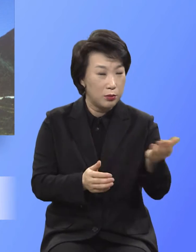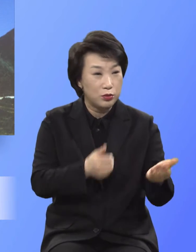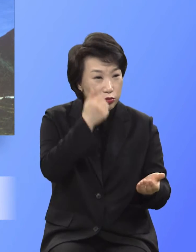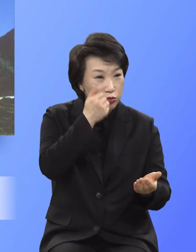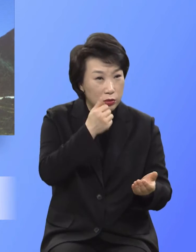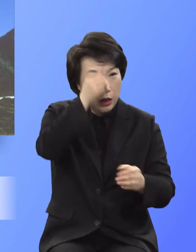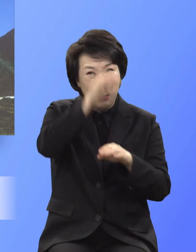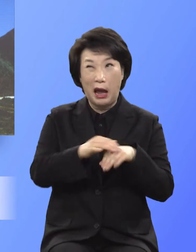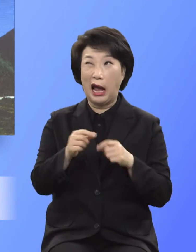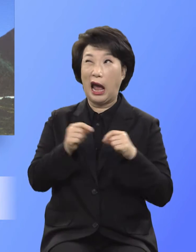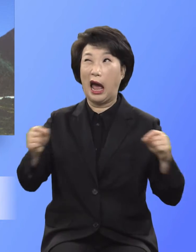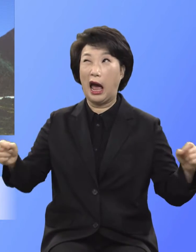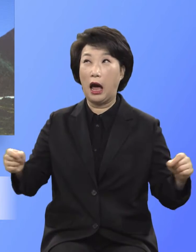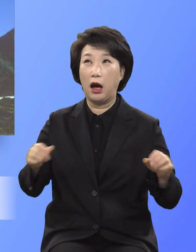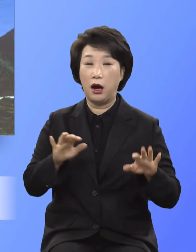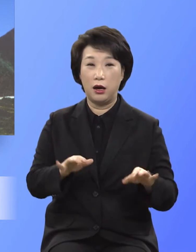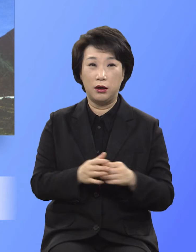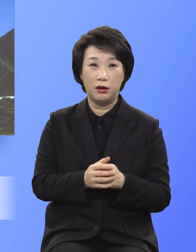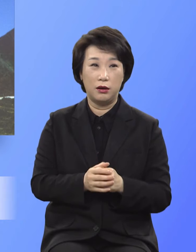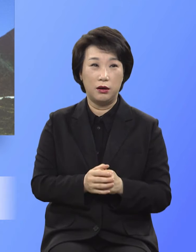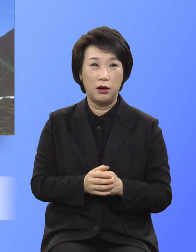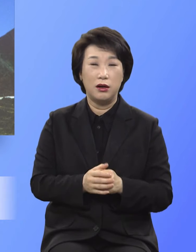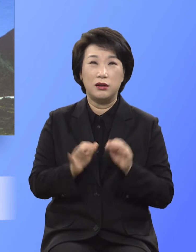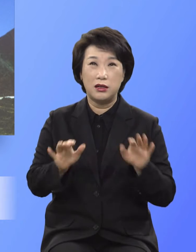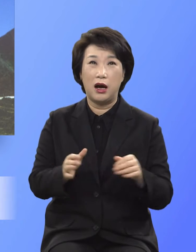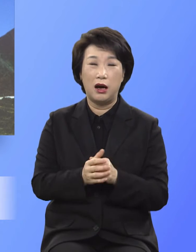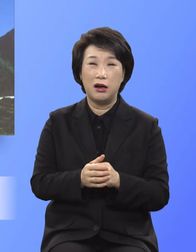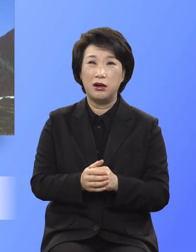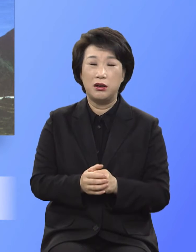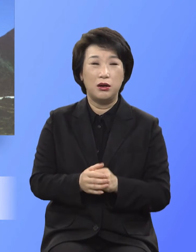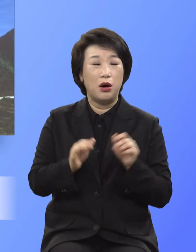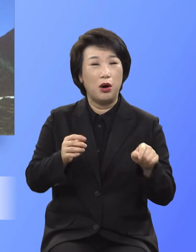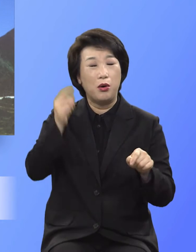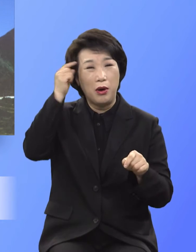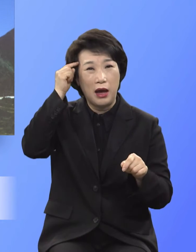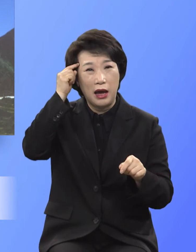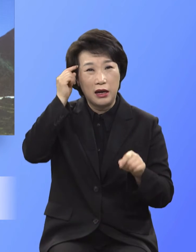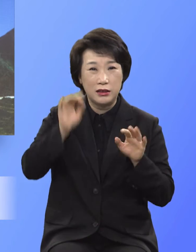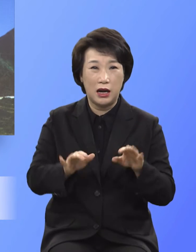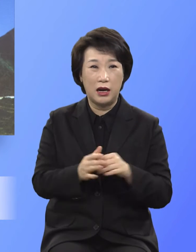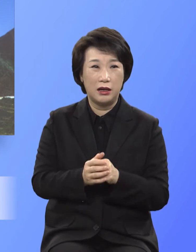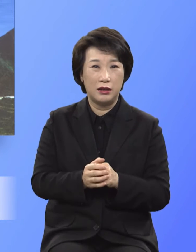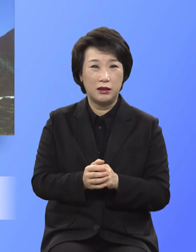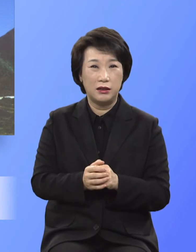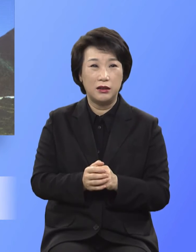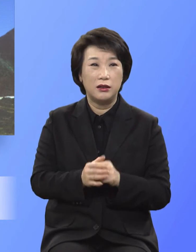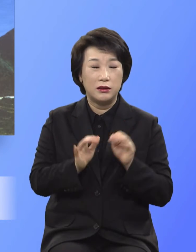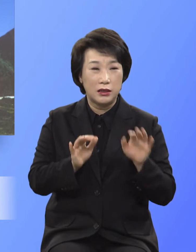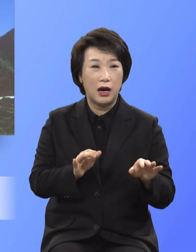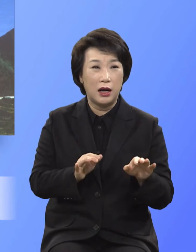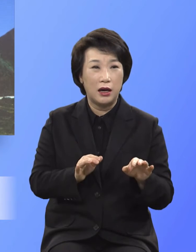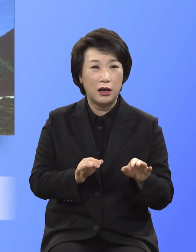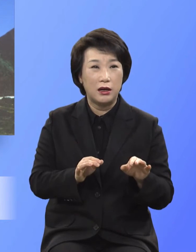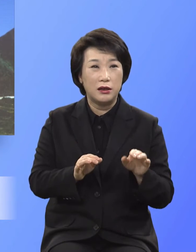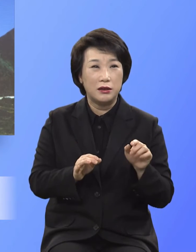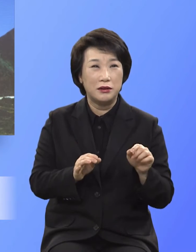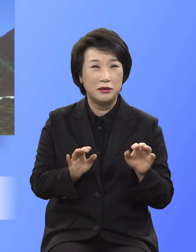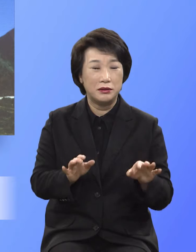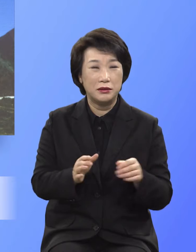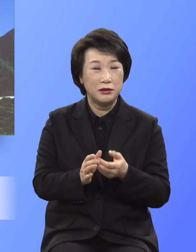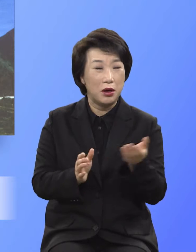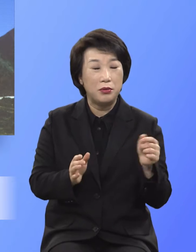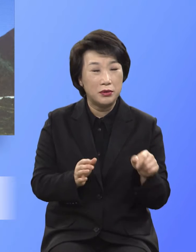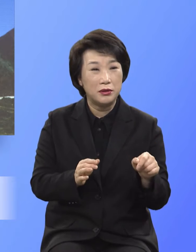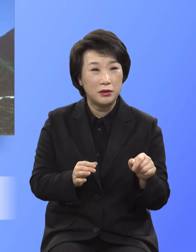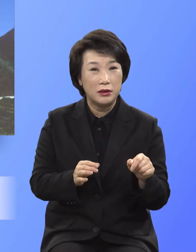3일 예배가 3년도 더 하는 것 같아. 왜 이렇게 긴 거야? 이런 사모함이 있는 것은